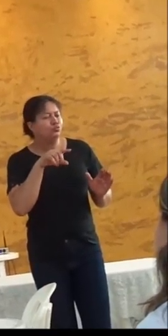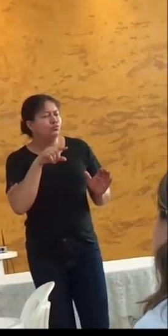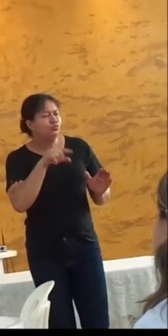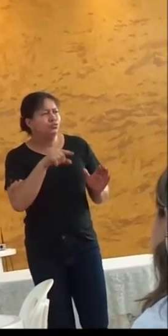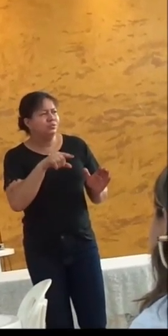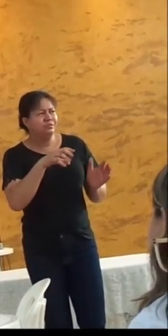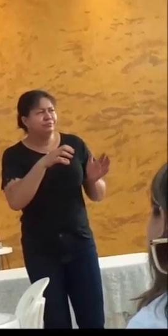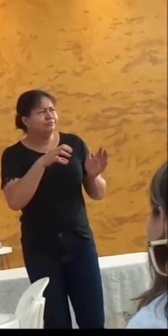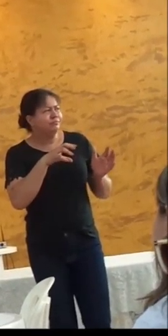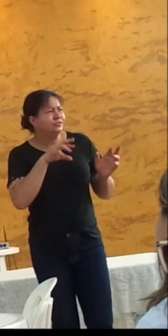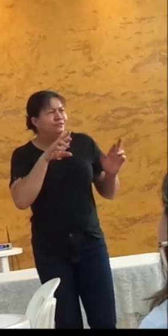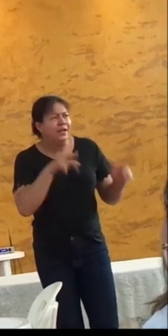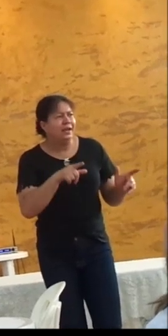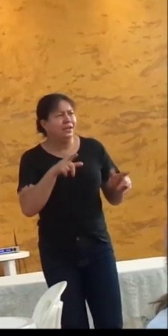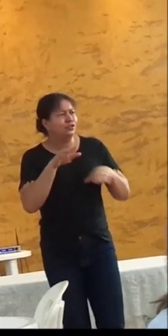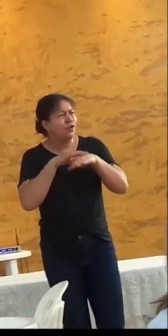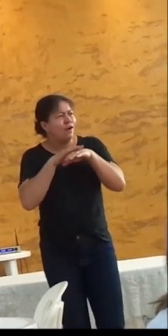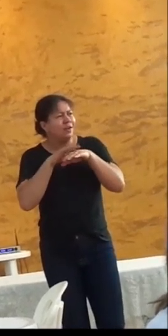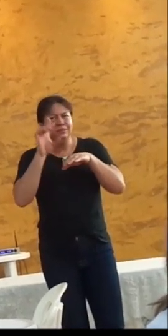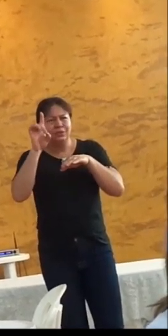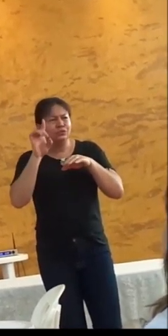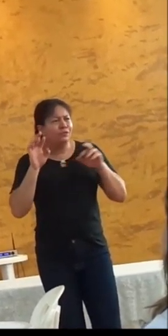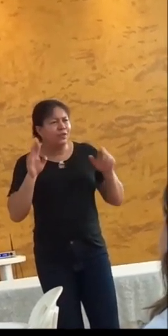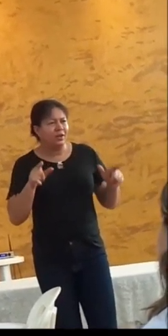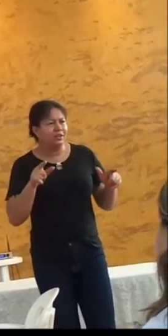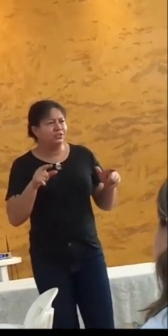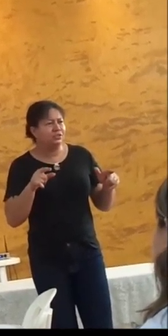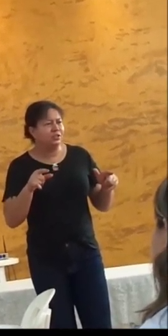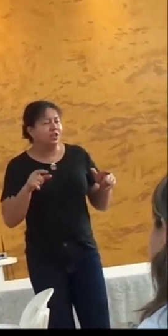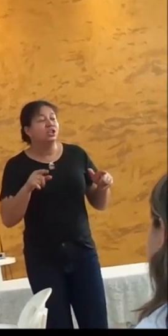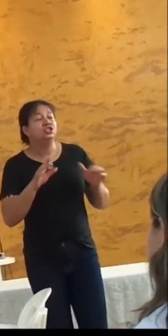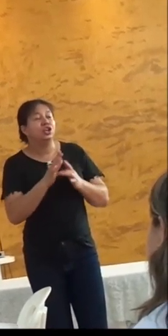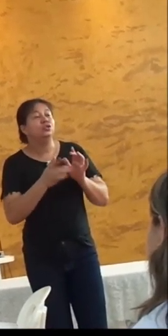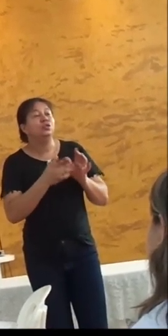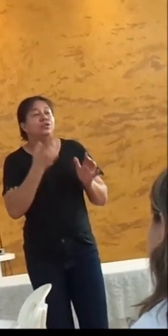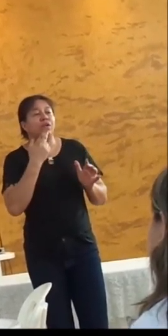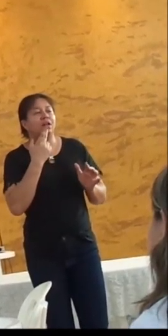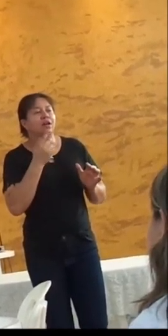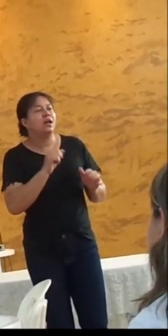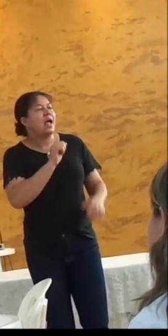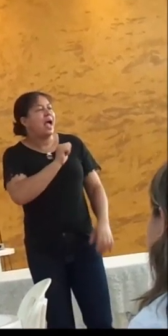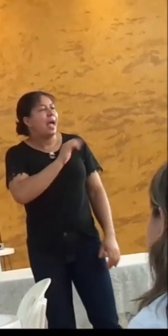falar com Deus. Na hora que Jesus fala assim: Abba,